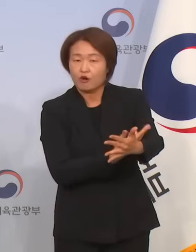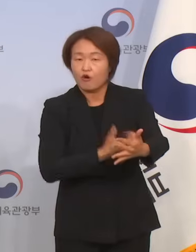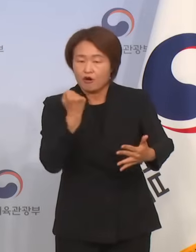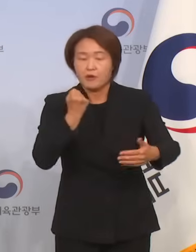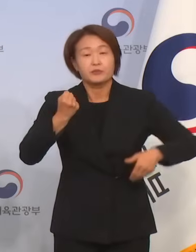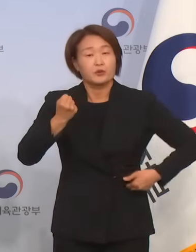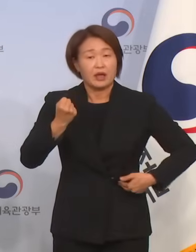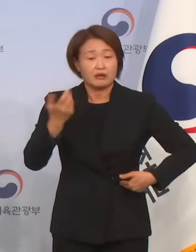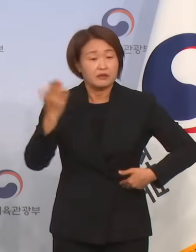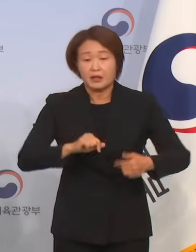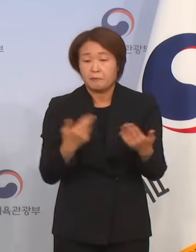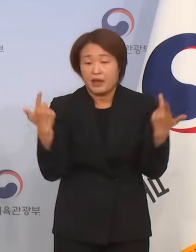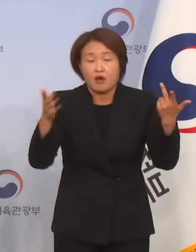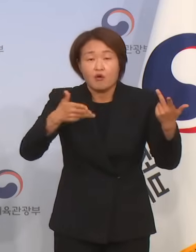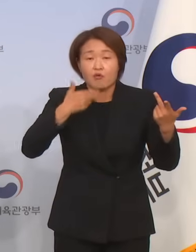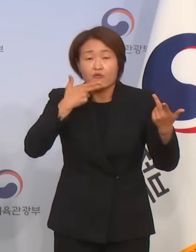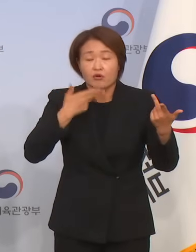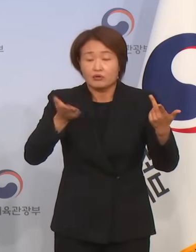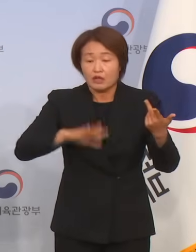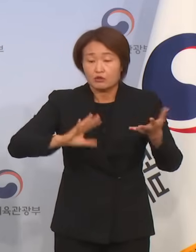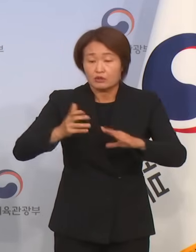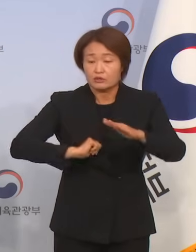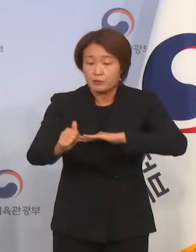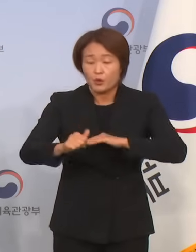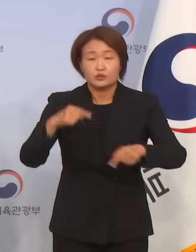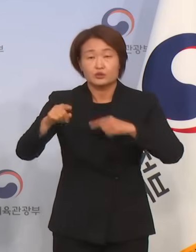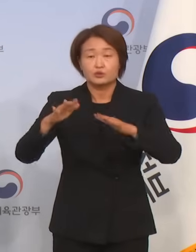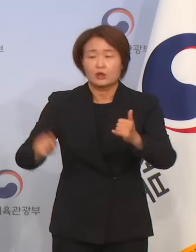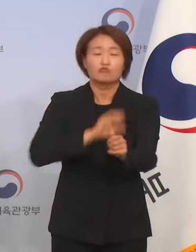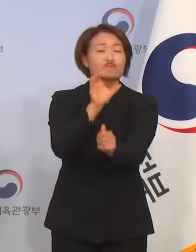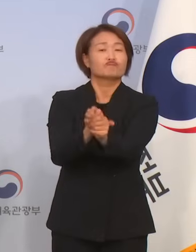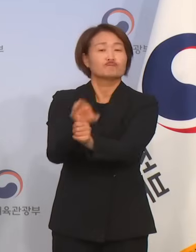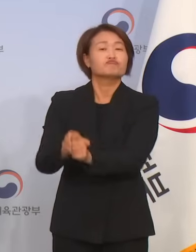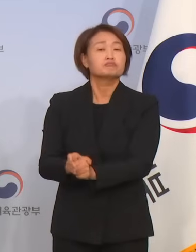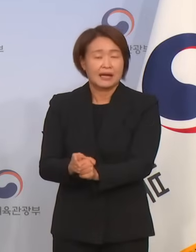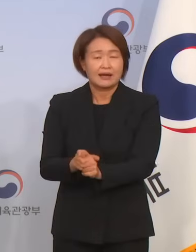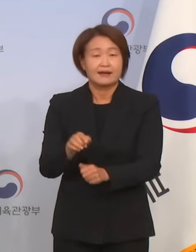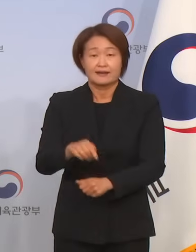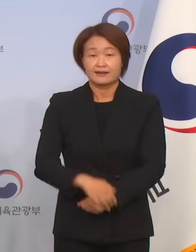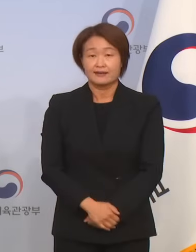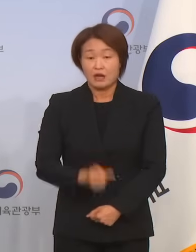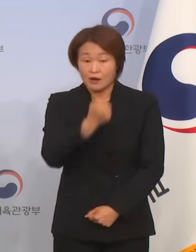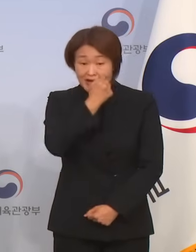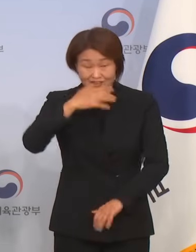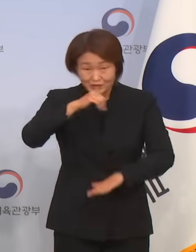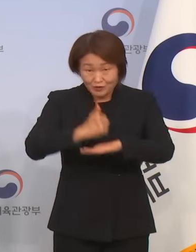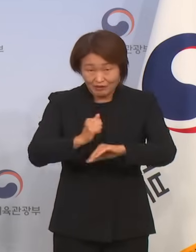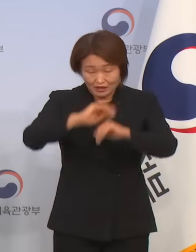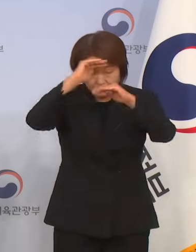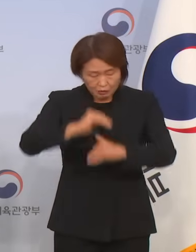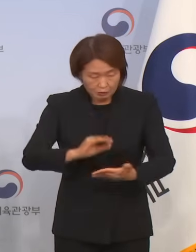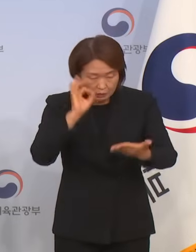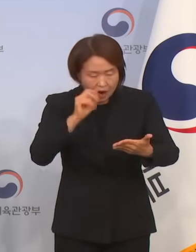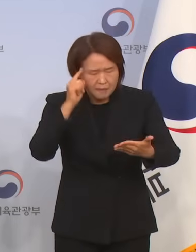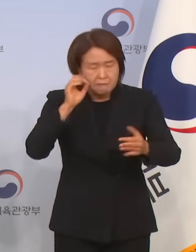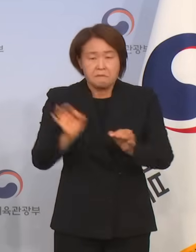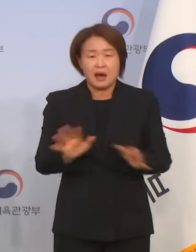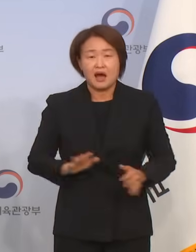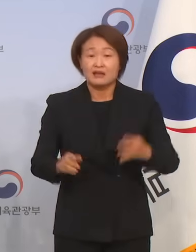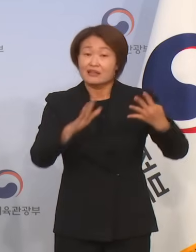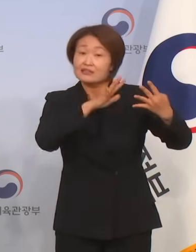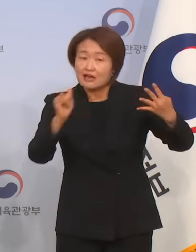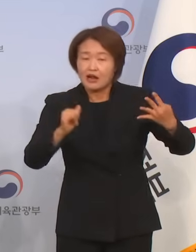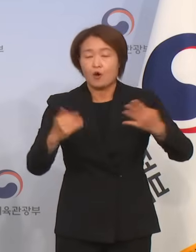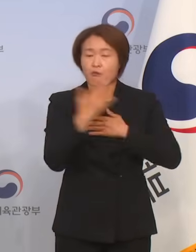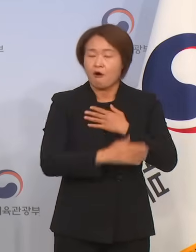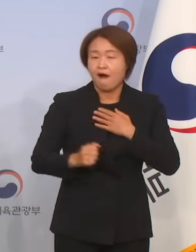보유하지 않았는데도 국가대표팀 지도자로 선임하였습니다. 확인 결과 4명의 피지컬 코치가